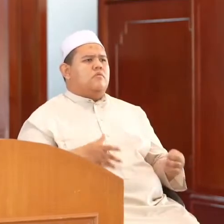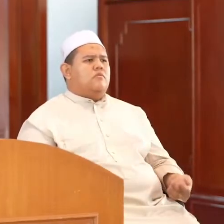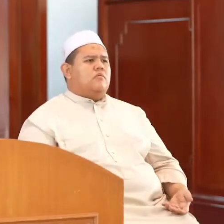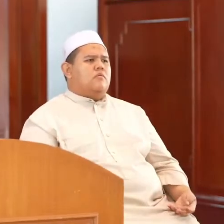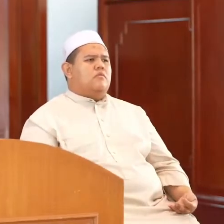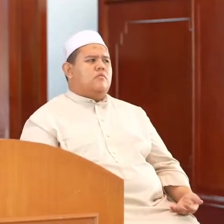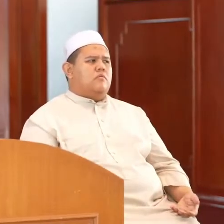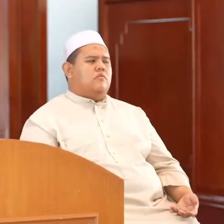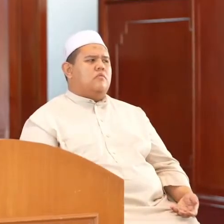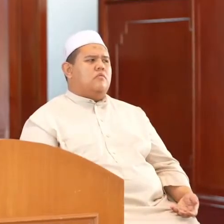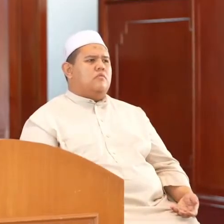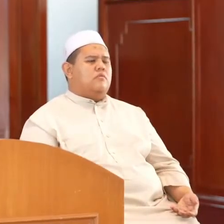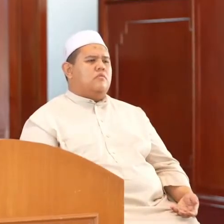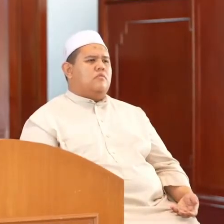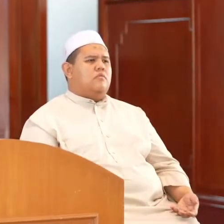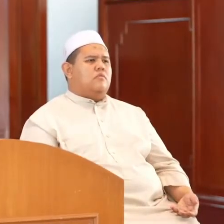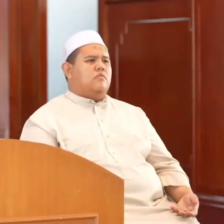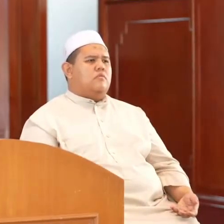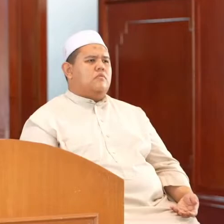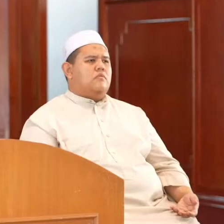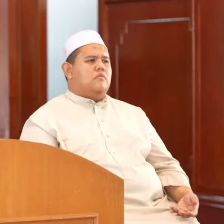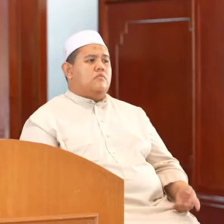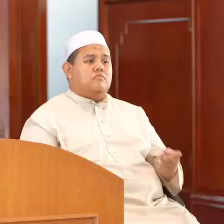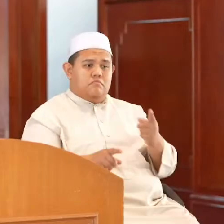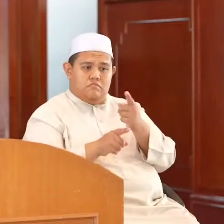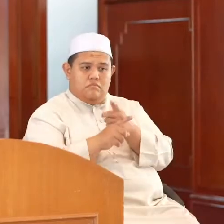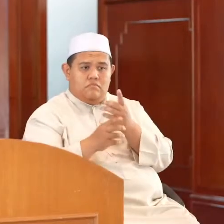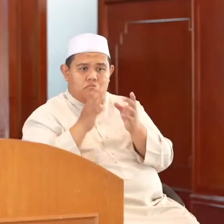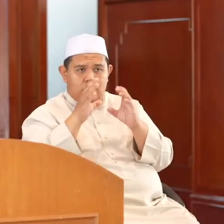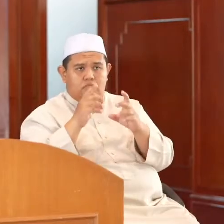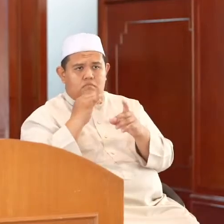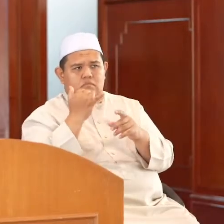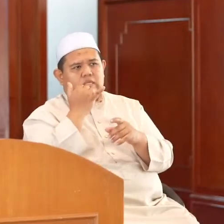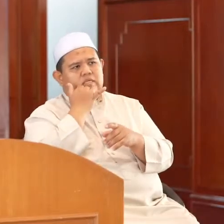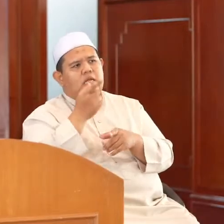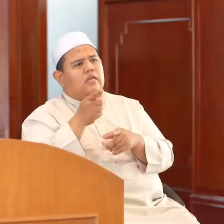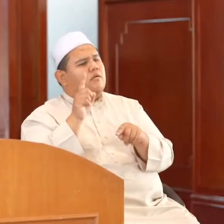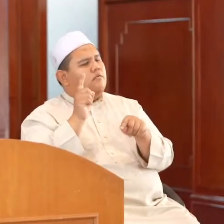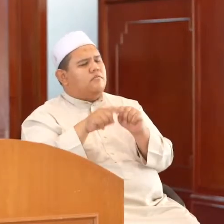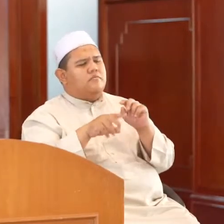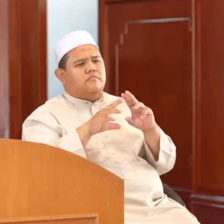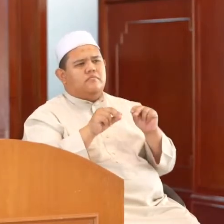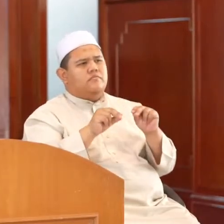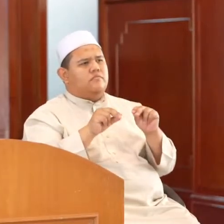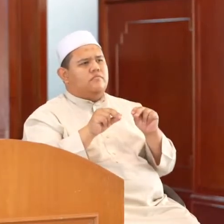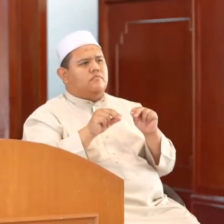Dia dengan ni. Betul tak cara macam tu? Tak betul.